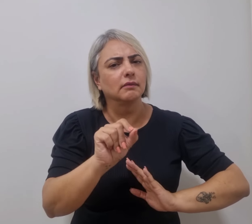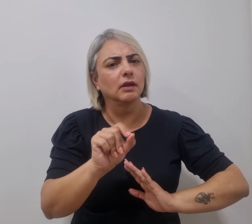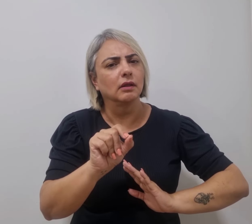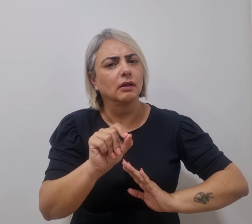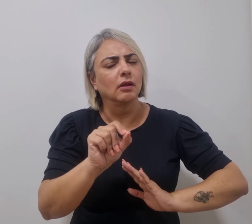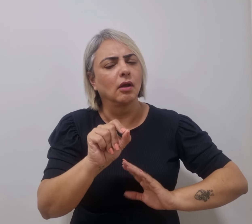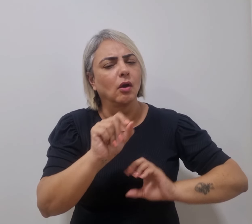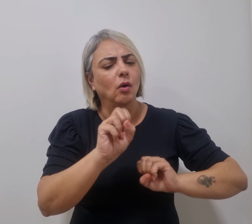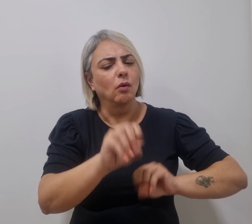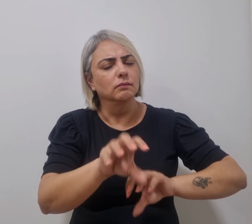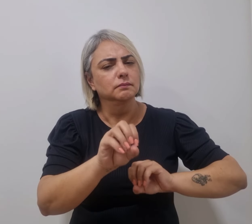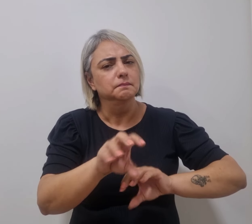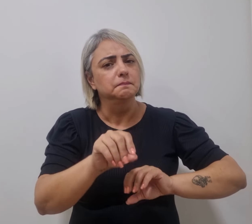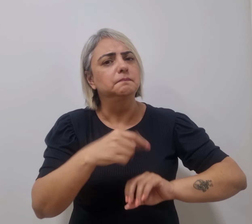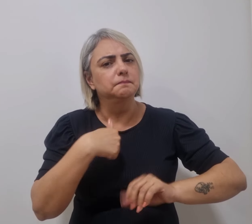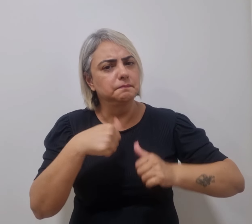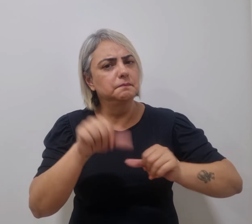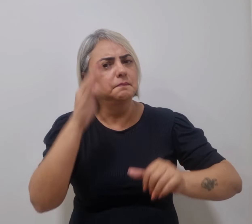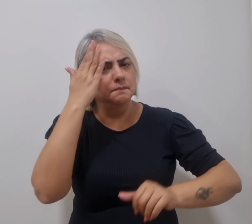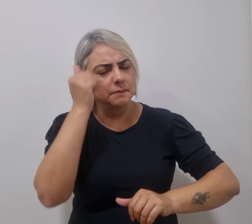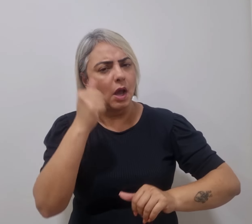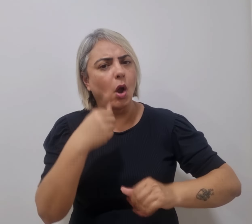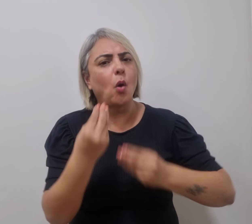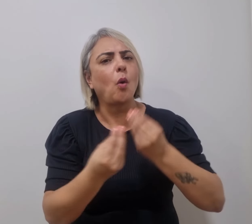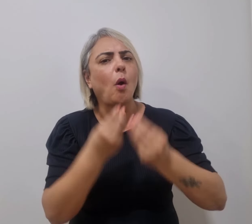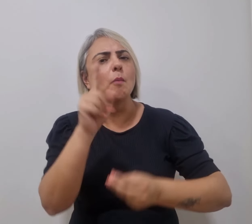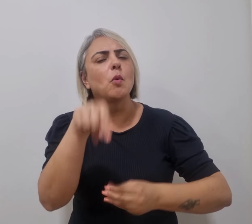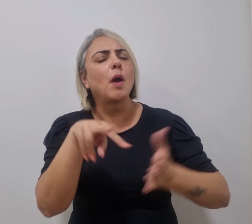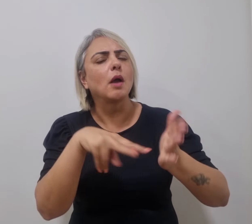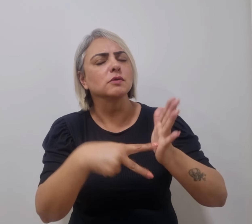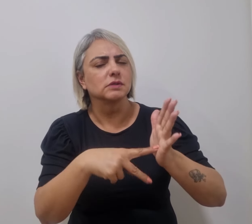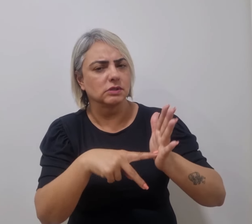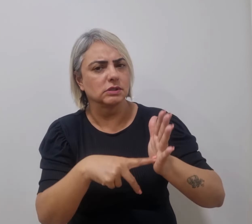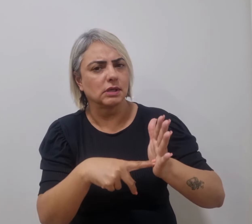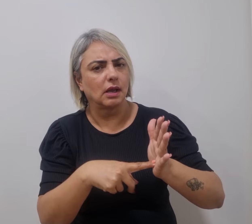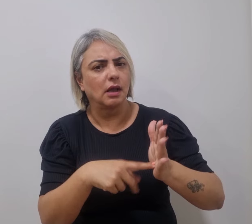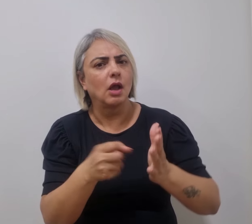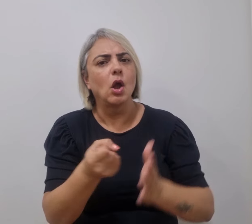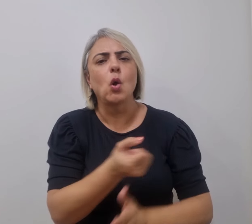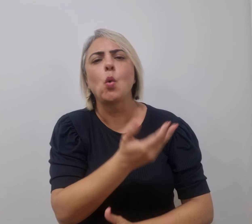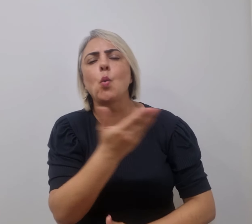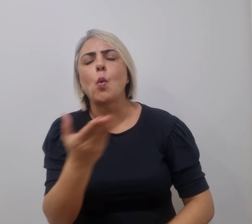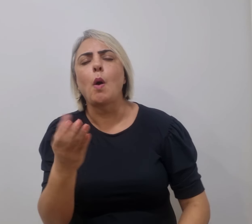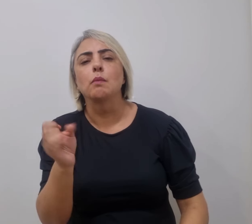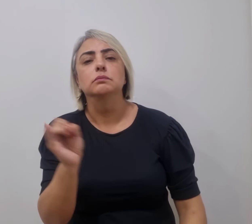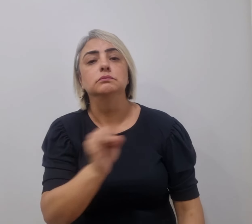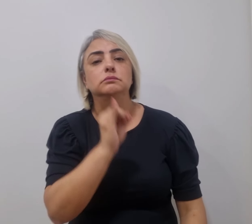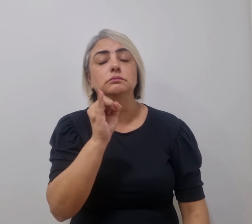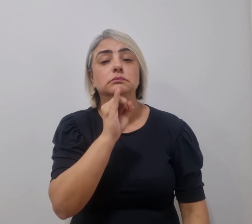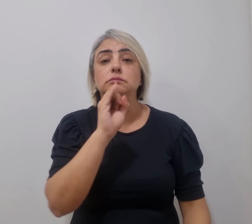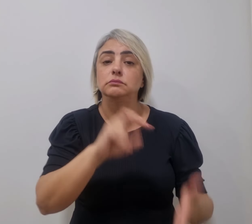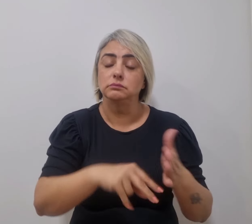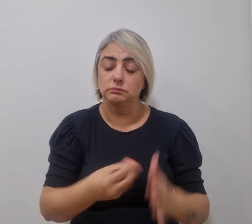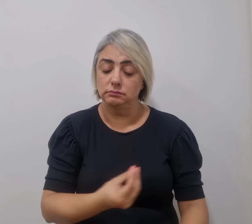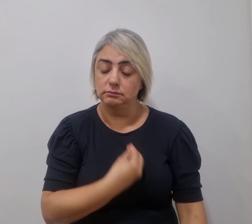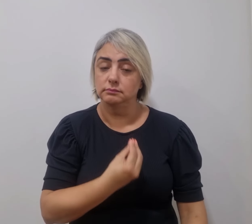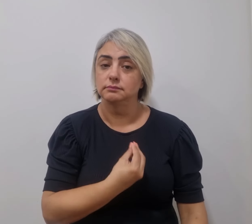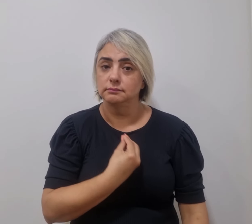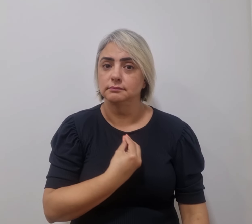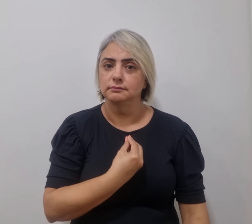educador fica sabendo como funciona o sindicato, qual a importância do Simpro na vida dele, além